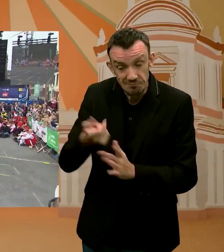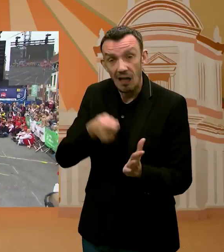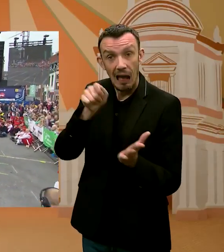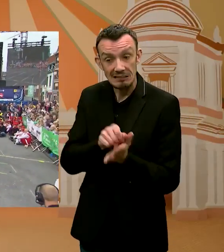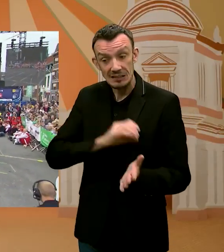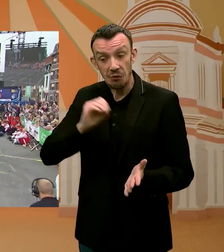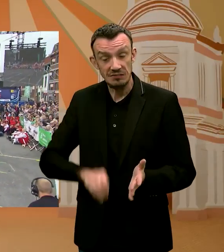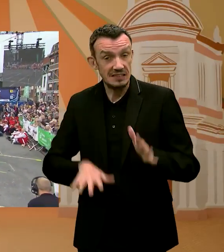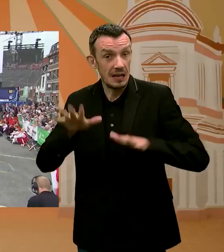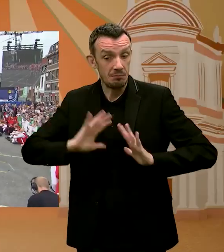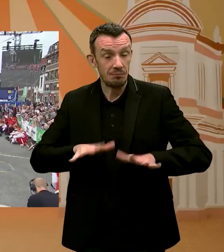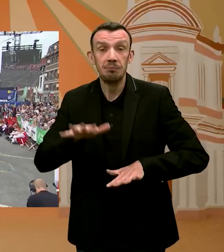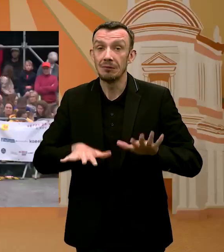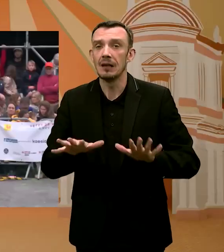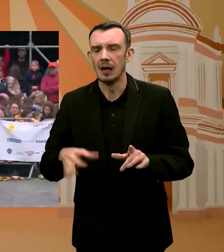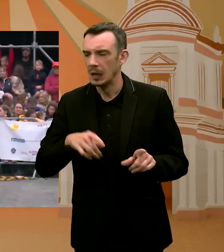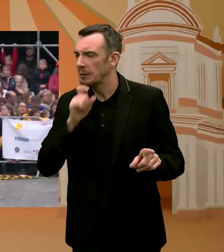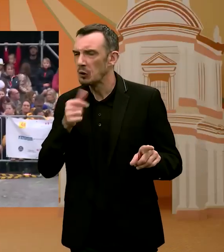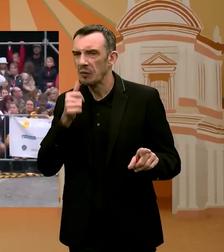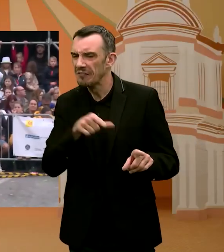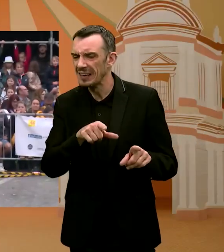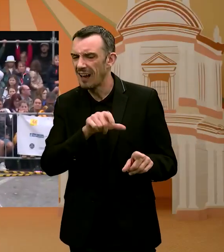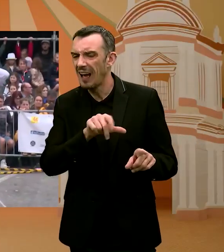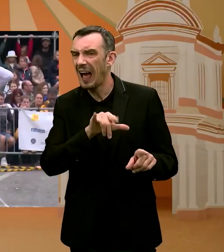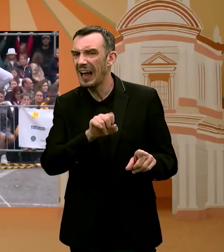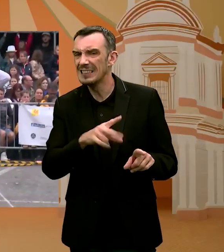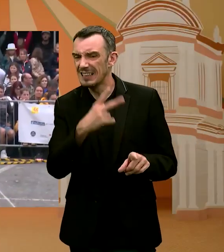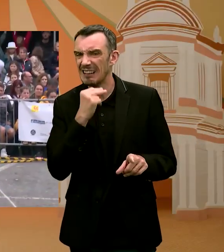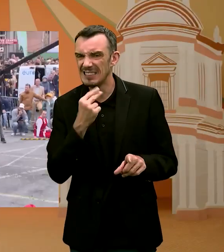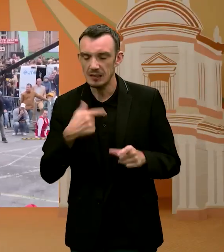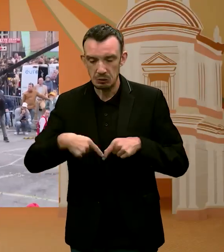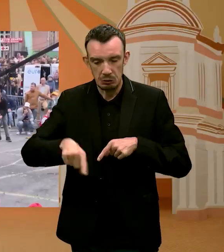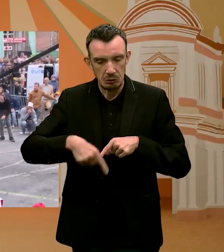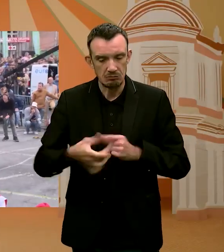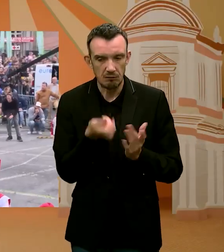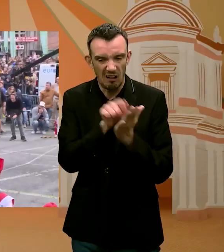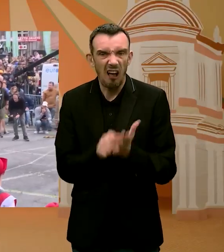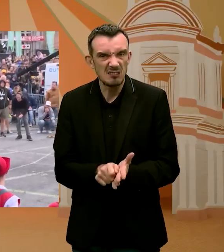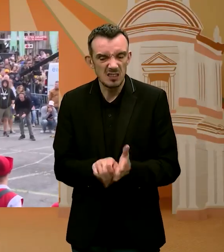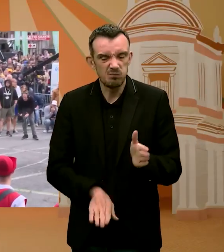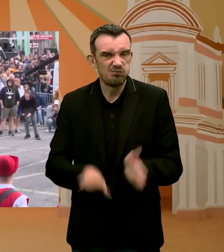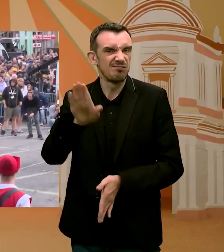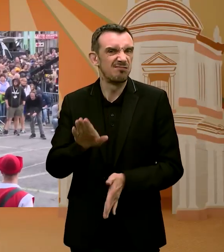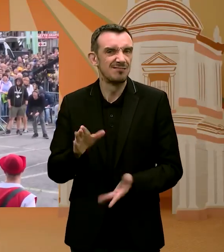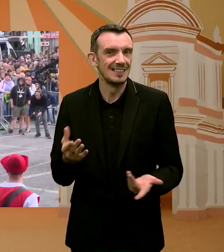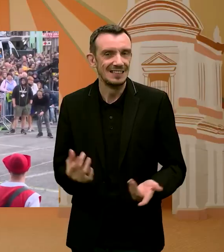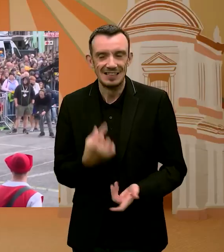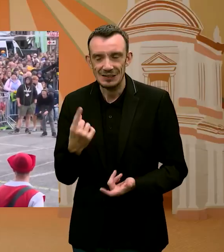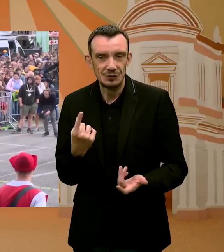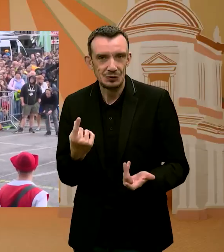semaine prochaine ou dans 2 semaines, les entraînements vont être full, bien entendu. Oui, je pense qu'il y a toujours une semaine de répit, puis dans 2 semaines, c'est reparti. C'est normal. Quand un enfant voit ça, il a les